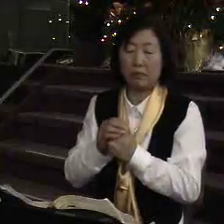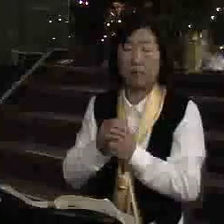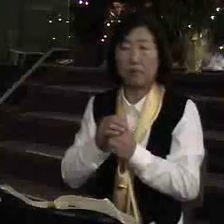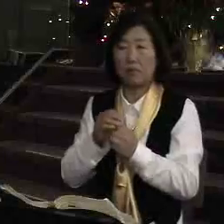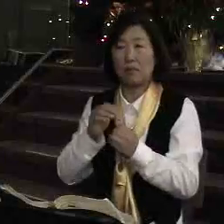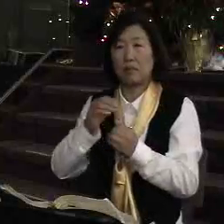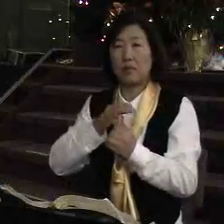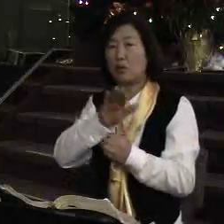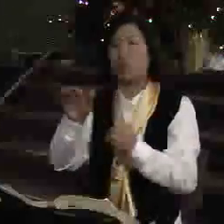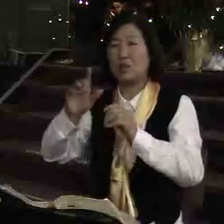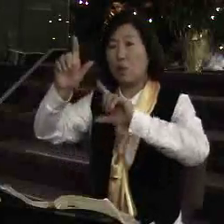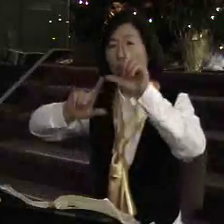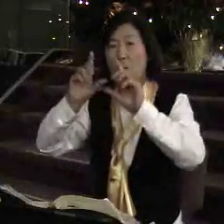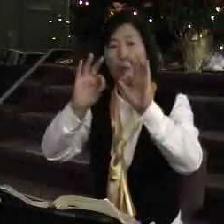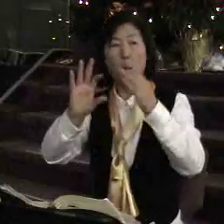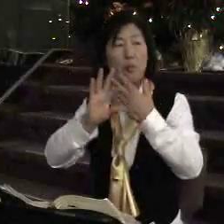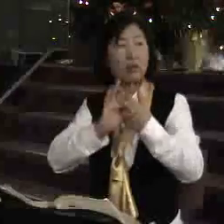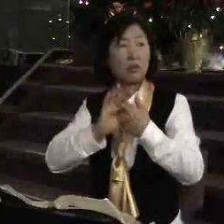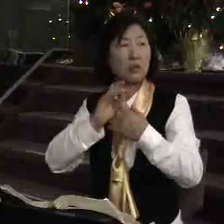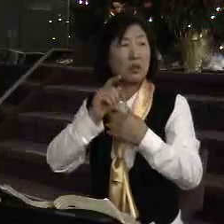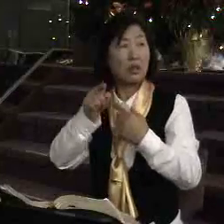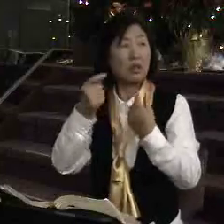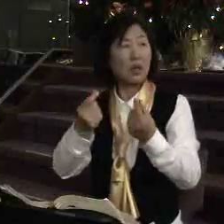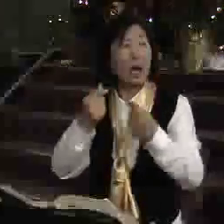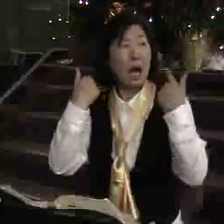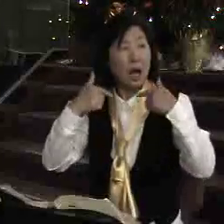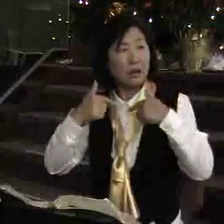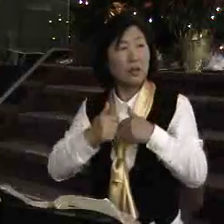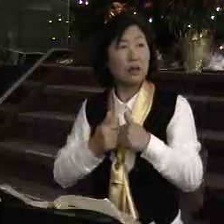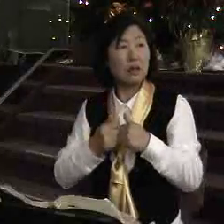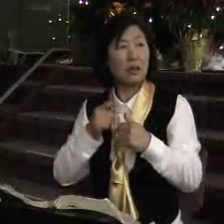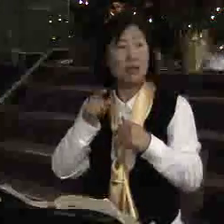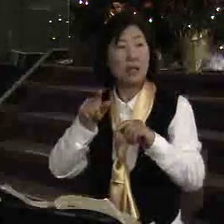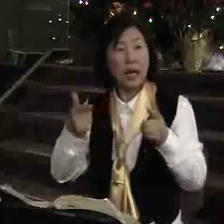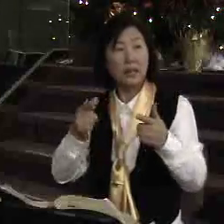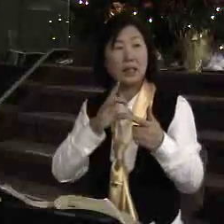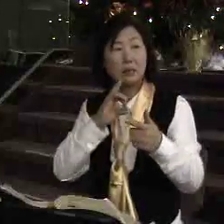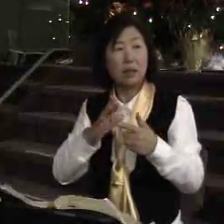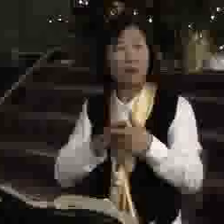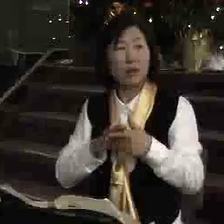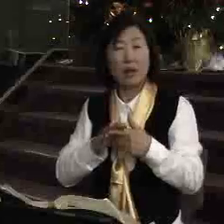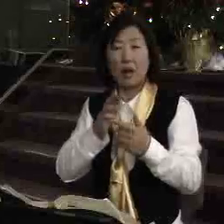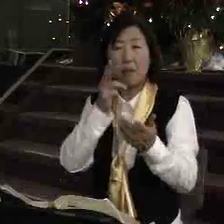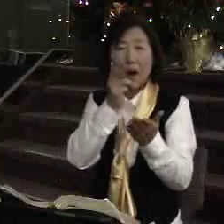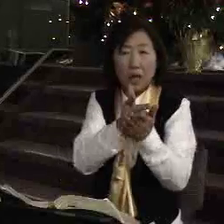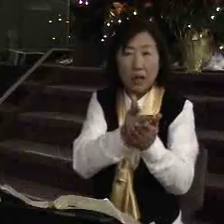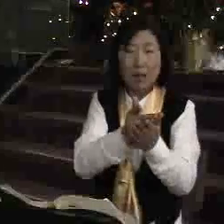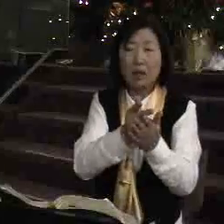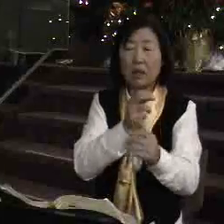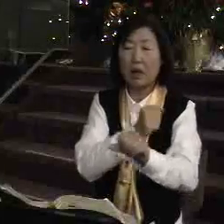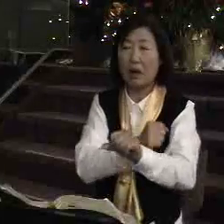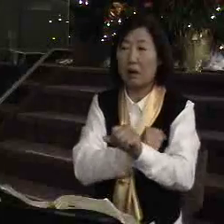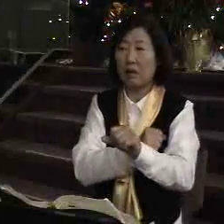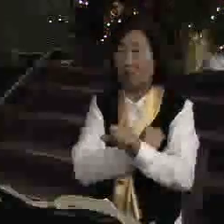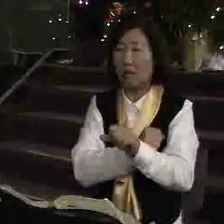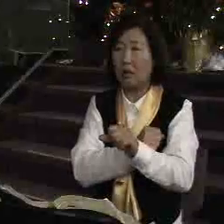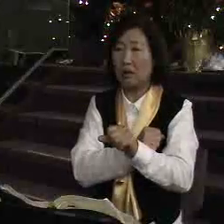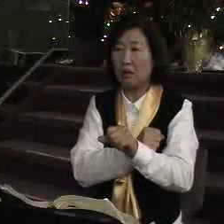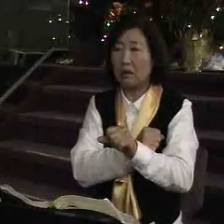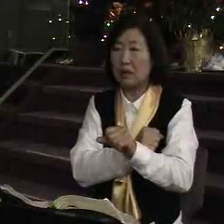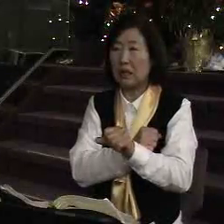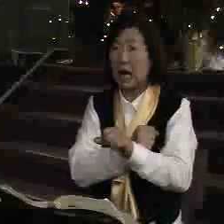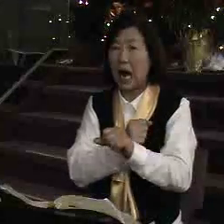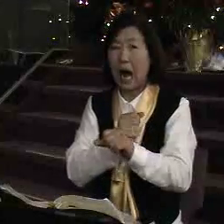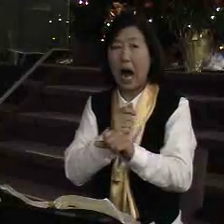저희 경우를 보면은요, 이렇게 항상 그렇지는 않지만 이렇게 파킹을 하고 가끔가다 이렇게 이제 제